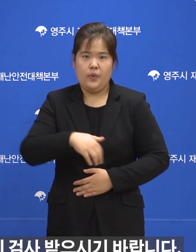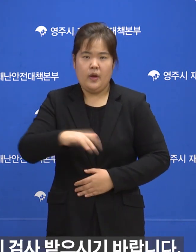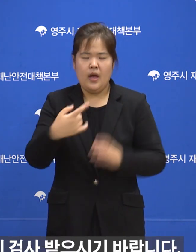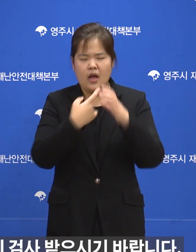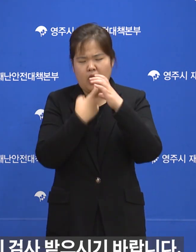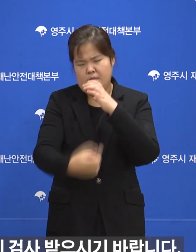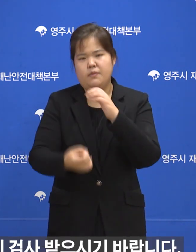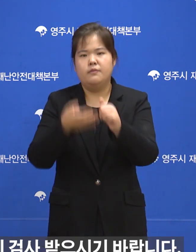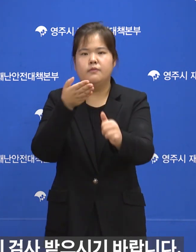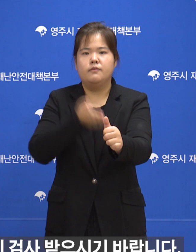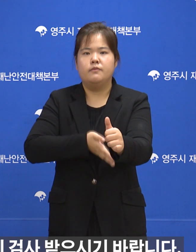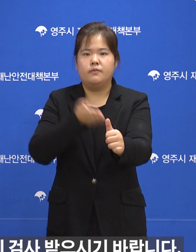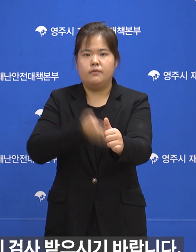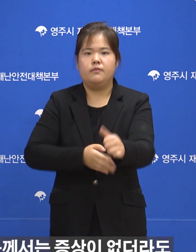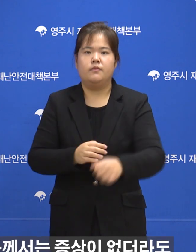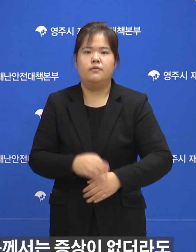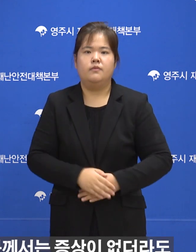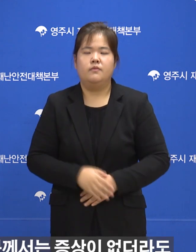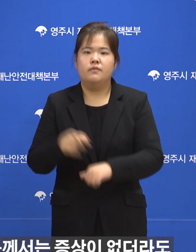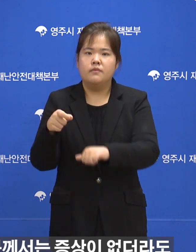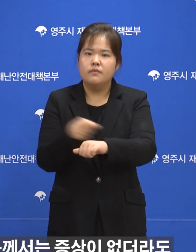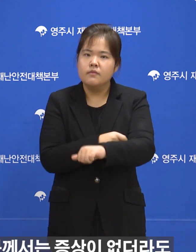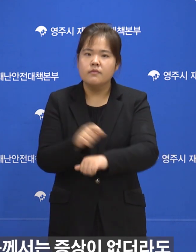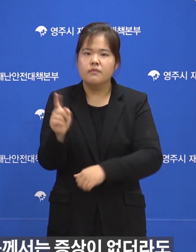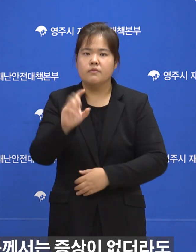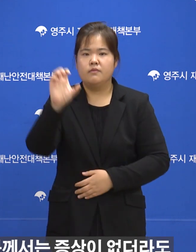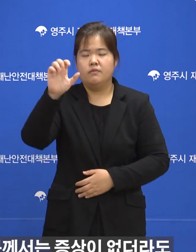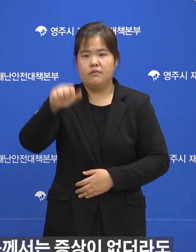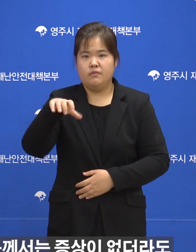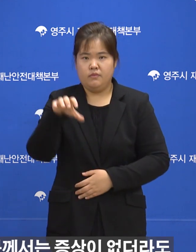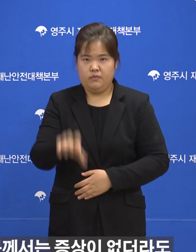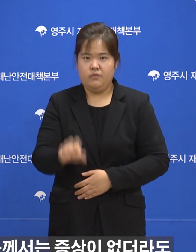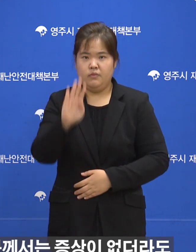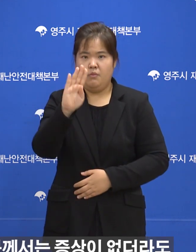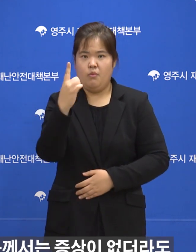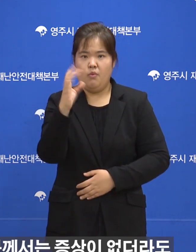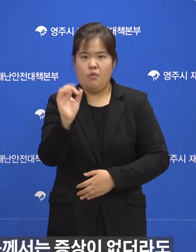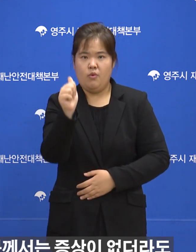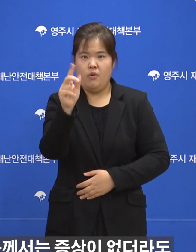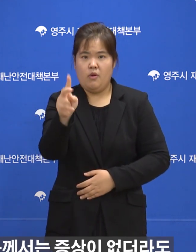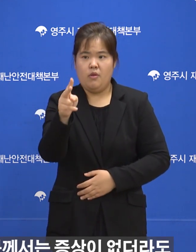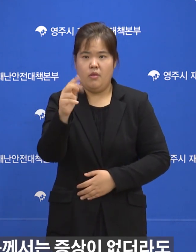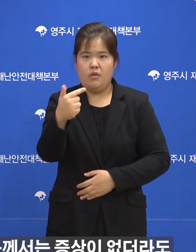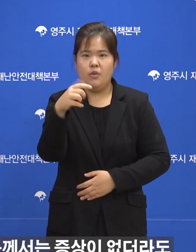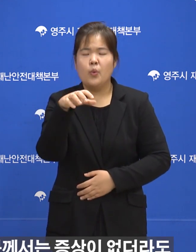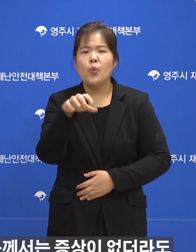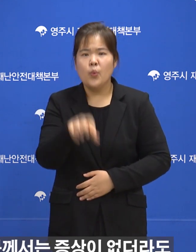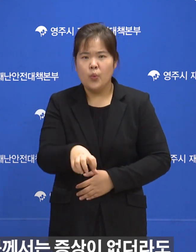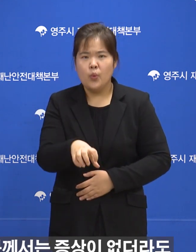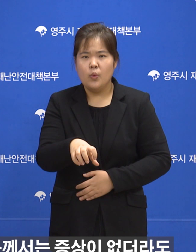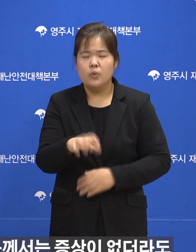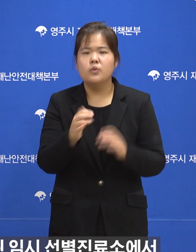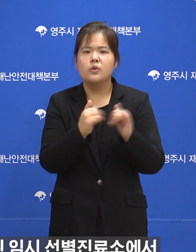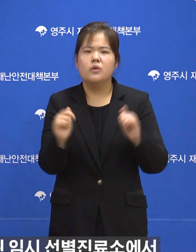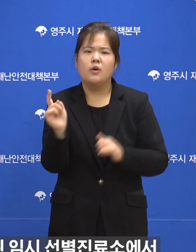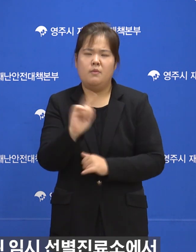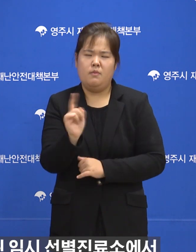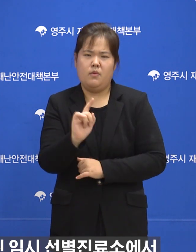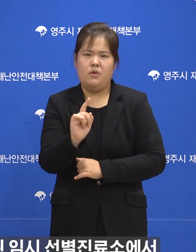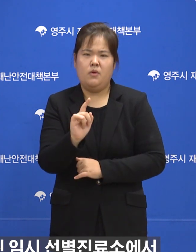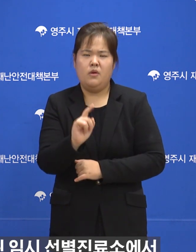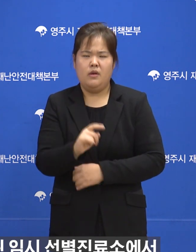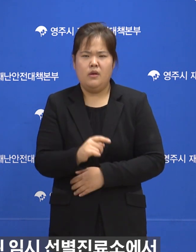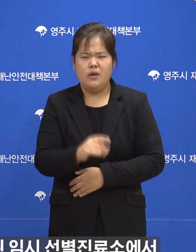받으시기 바랍니다. 특히 풍기읍과 봉현 주민 여러분께서는 증상이 없더라도